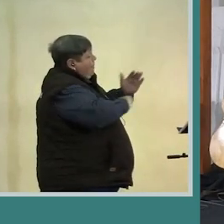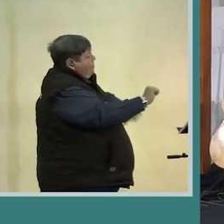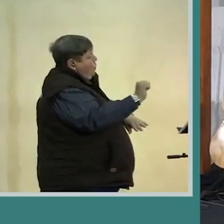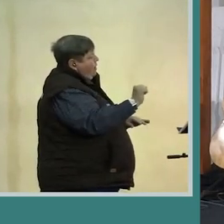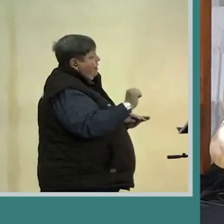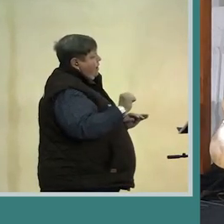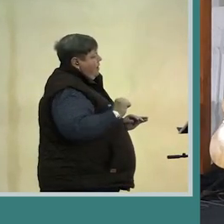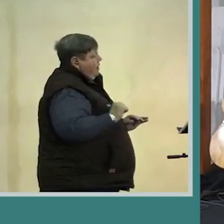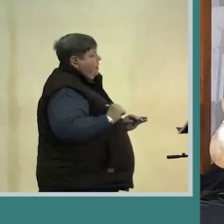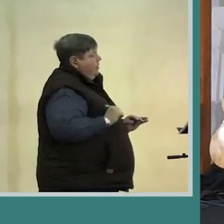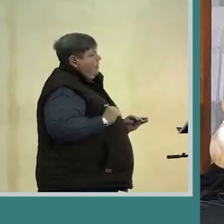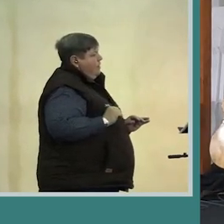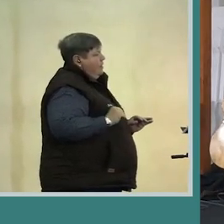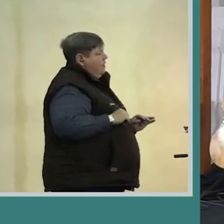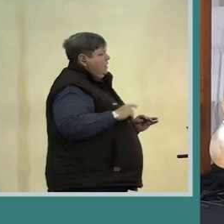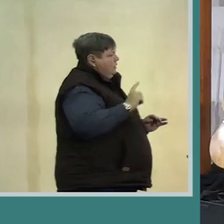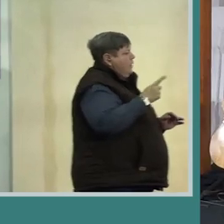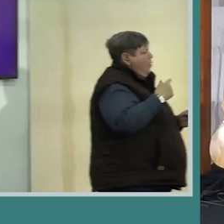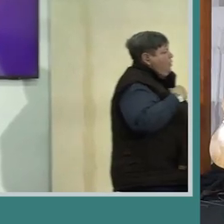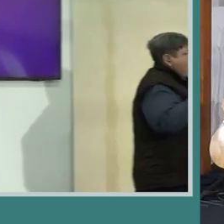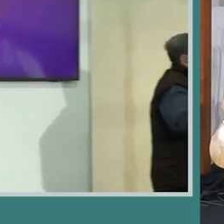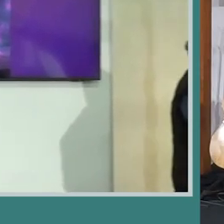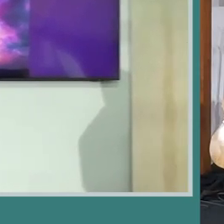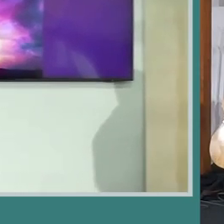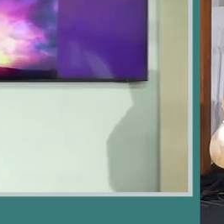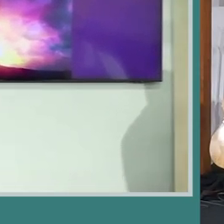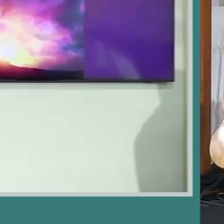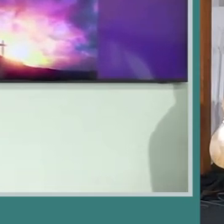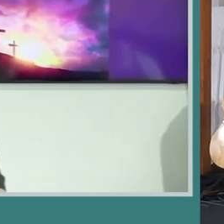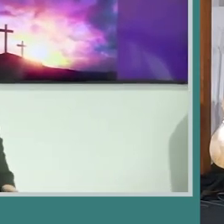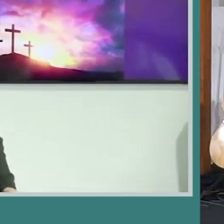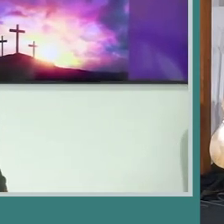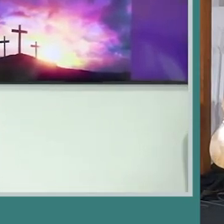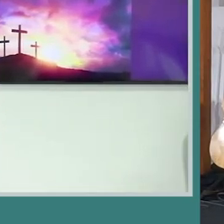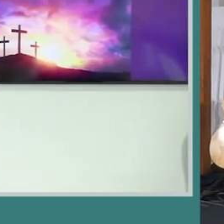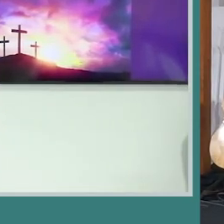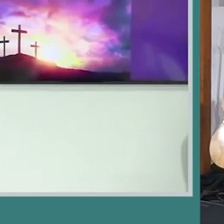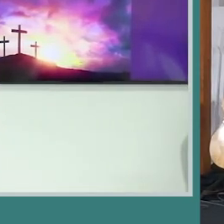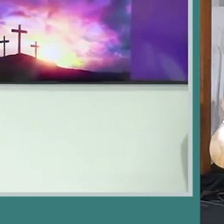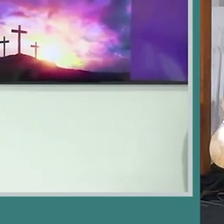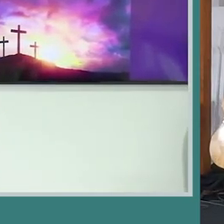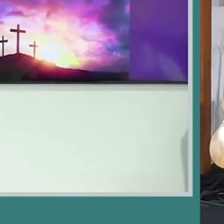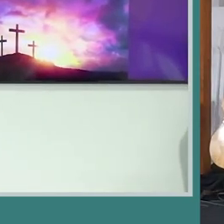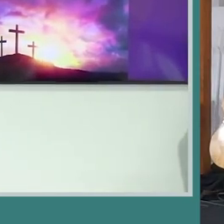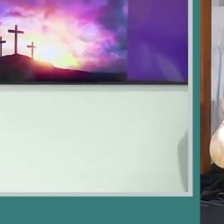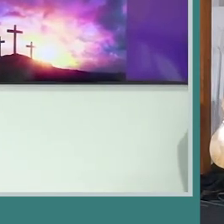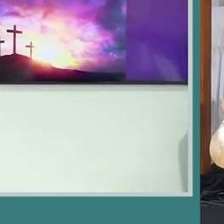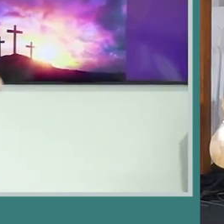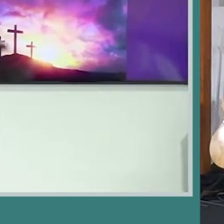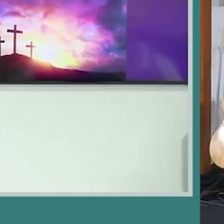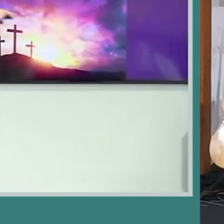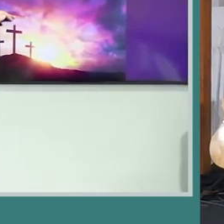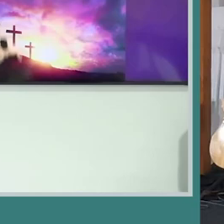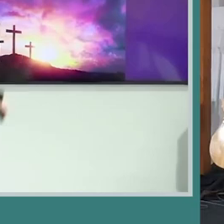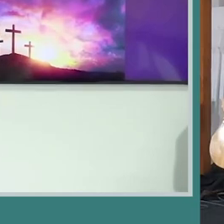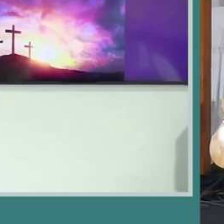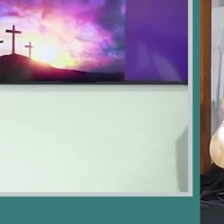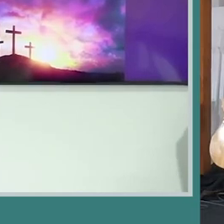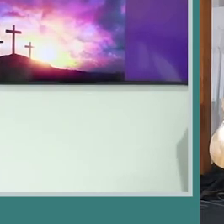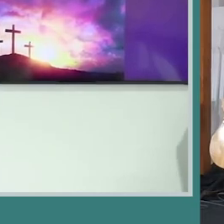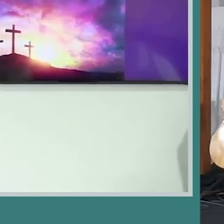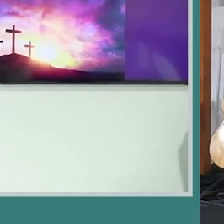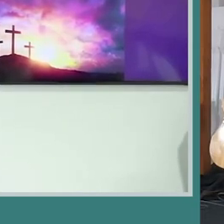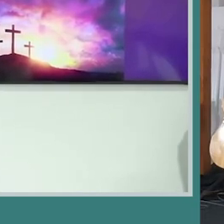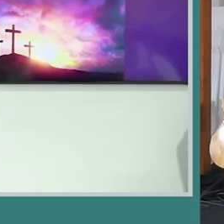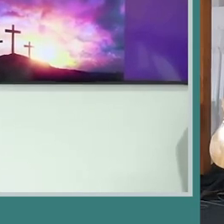dan sou ons paar beter volke kom kies ons kon in Egypte naast ek kies en weet want hulle daarom weet hulle was daarom naast aan die eerste